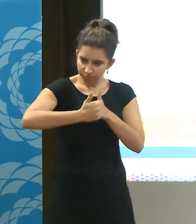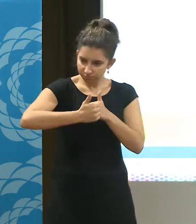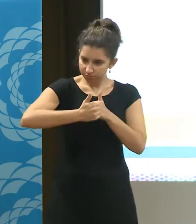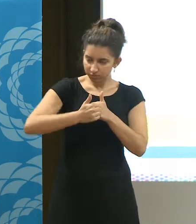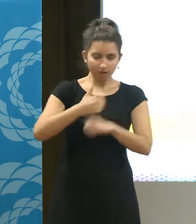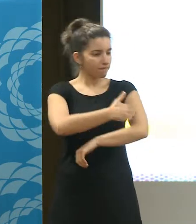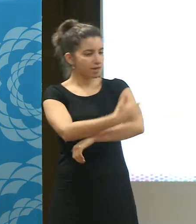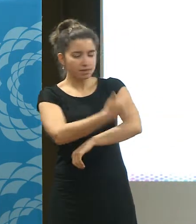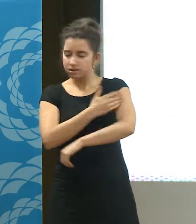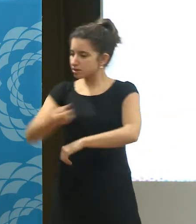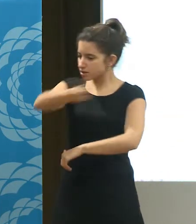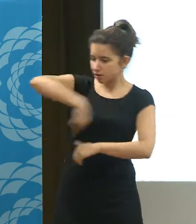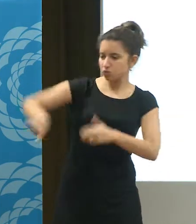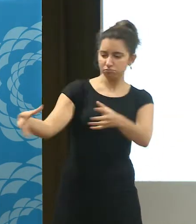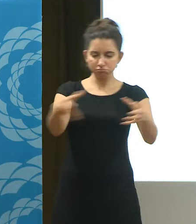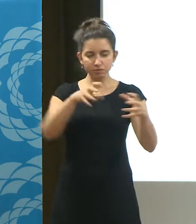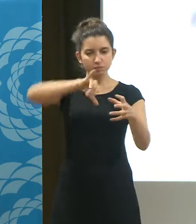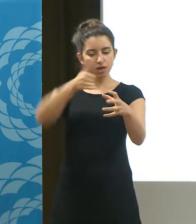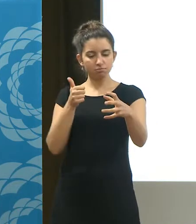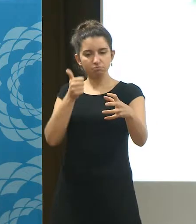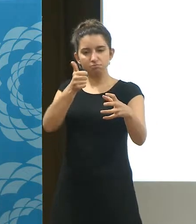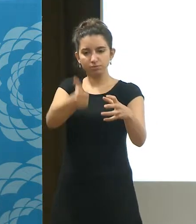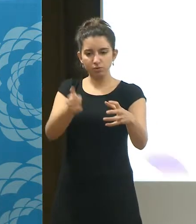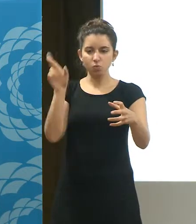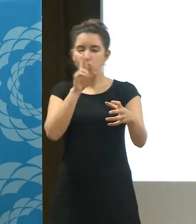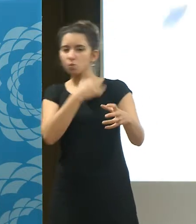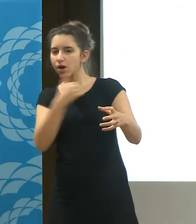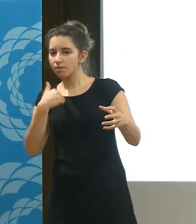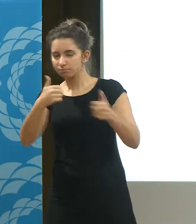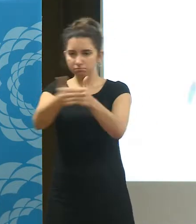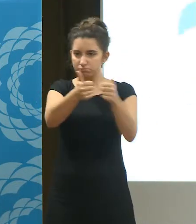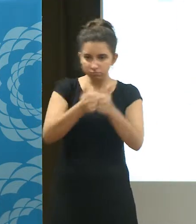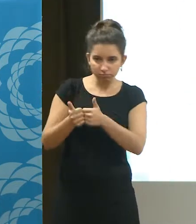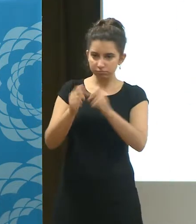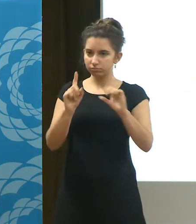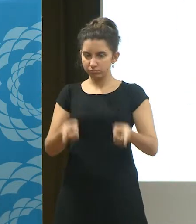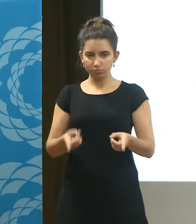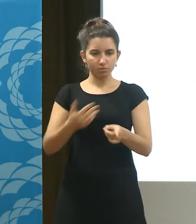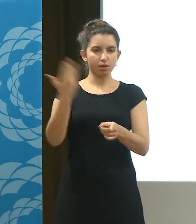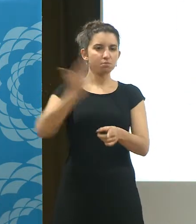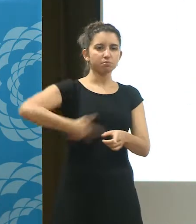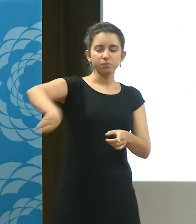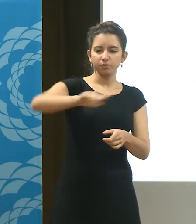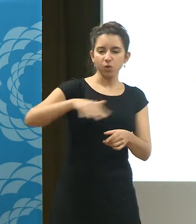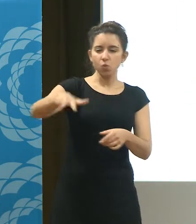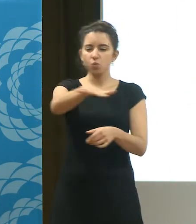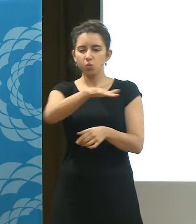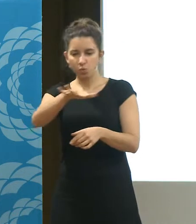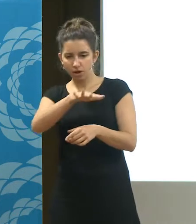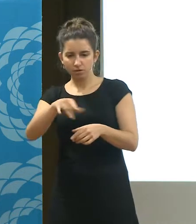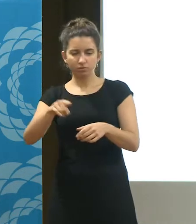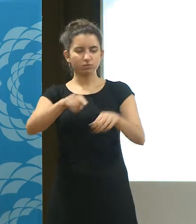vecinos y nuestras vecinas del barrio, estamos con las madres de barrio Ituzaingó Anexo, estamos con los vecinos del barrio Malvinas Argentinas que luchan